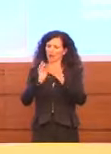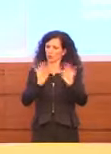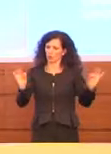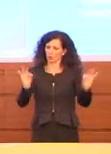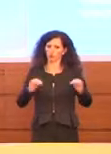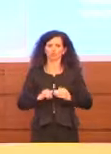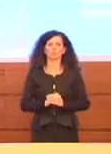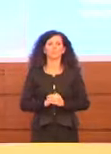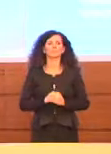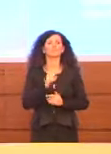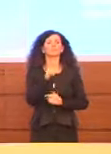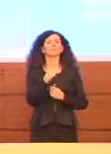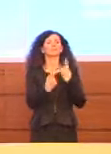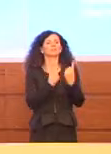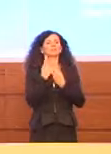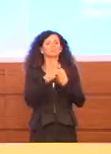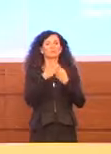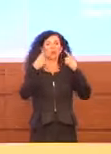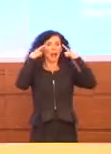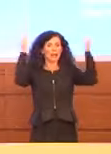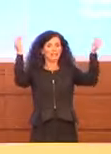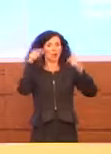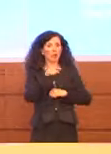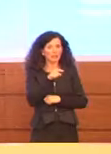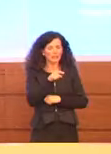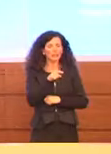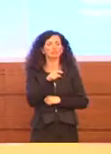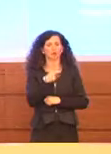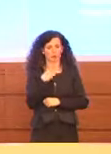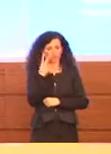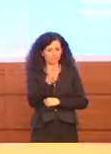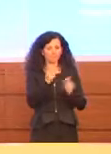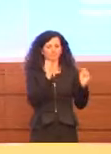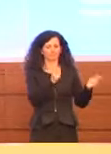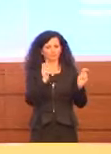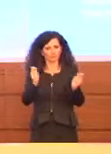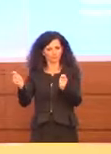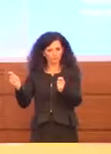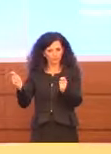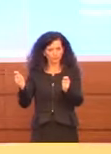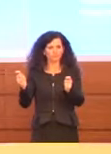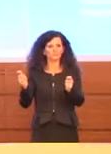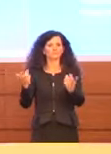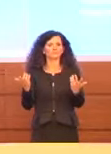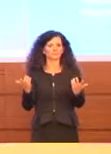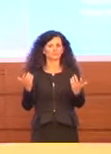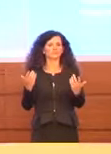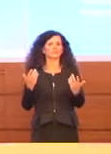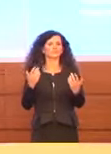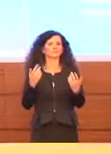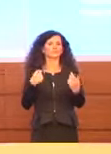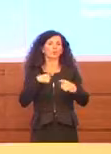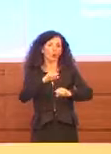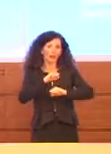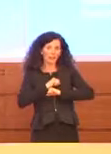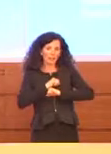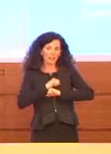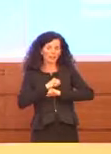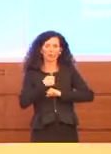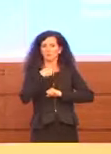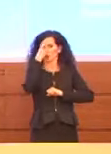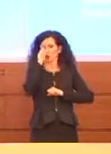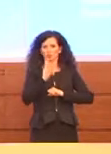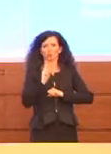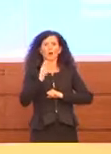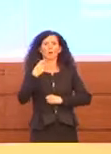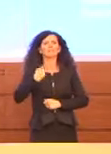anch'io ho letto sugli organi di stampa e credo che sia una classica ovviamente non le so dire perché presidente conte abbia detto questa